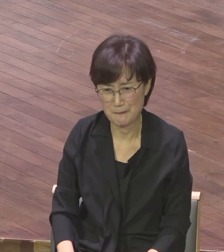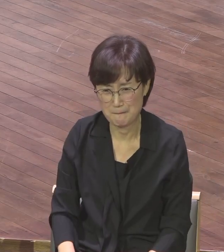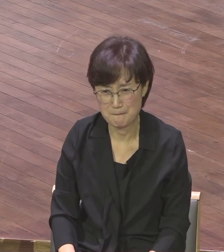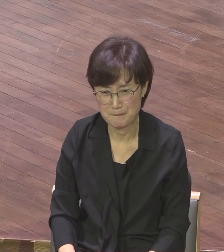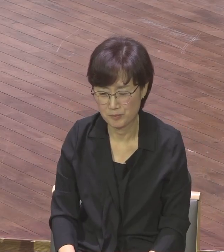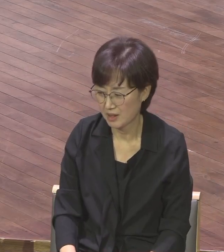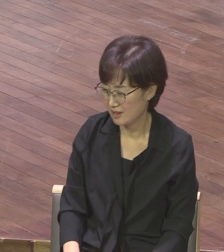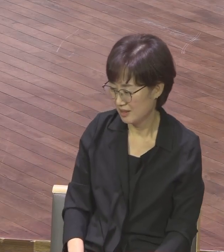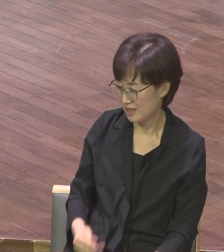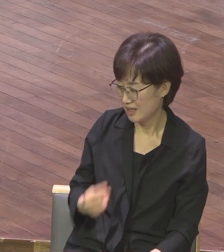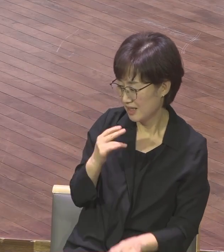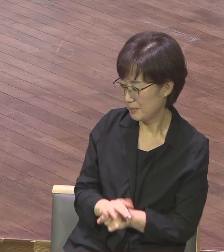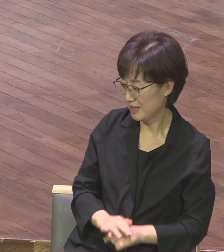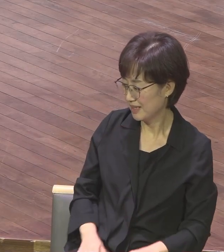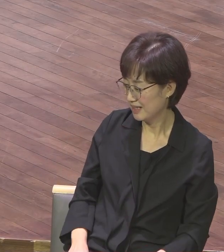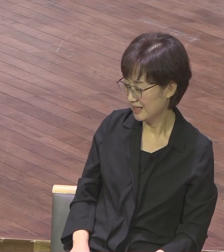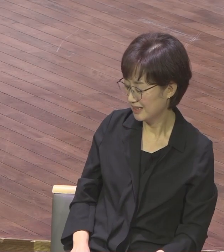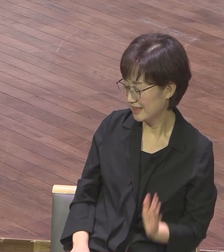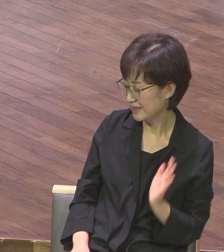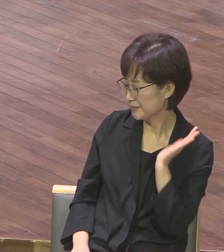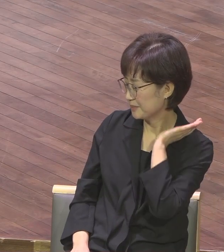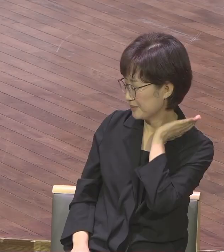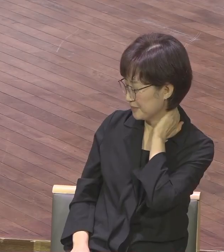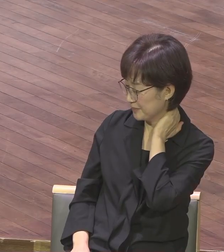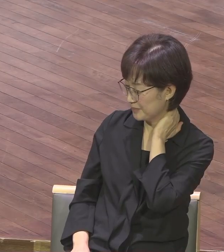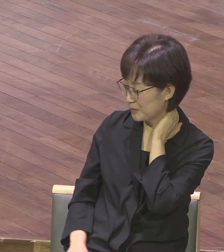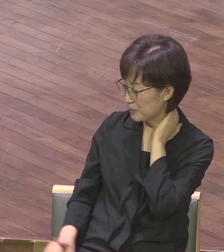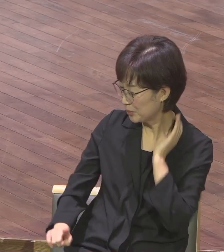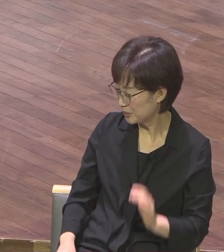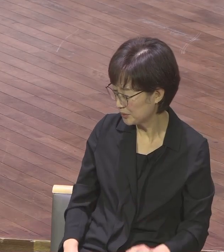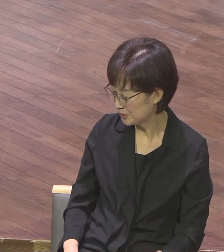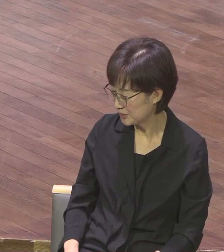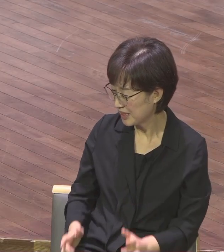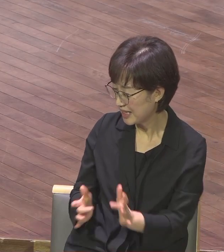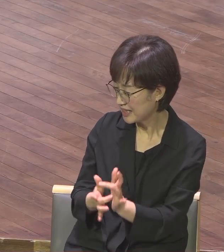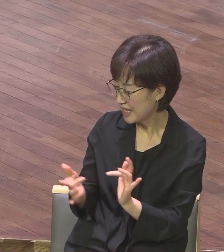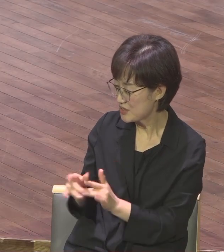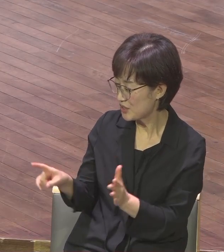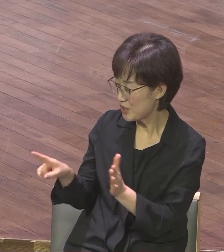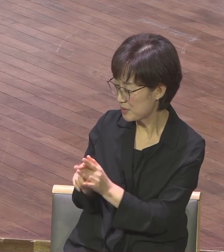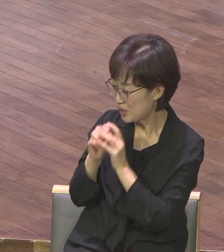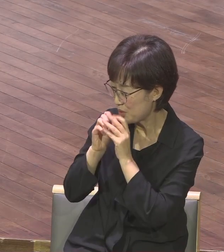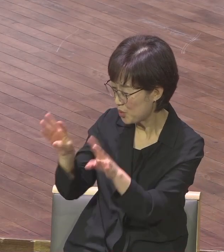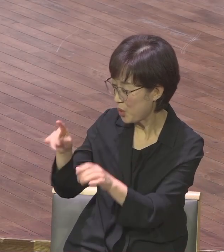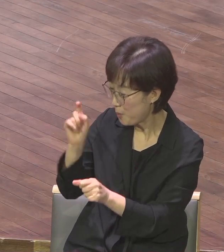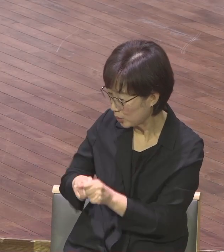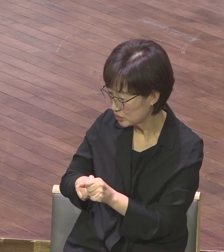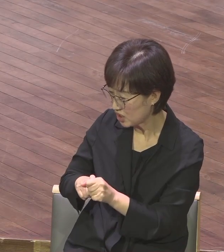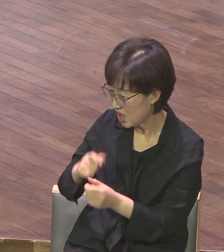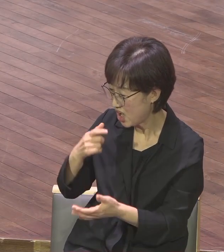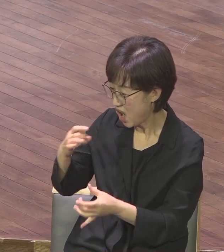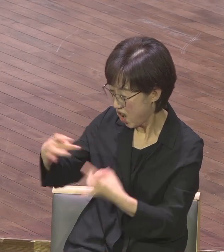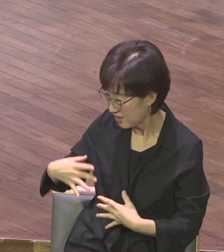화진민들은 어이가 없어가지고 아니 그럼 우리를 예수를 믿으라고 이렇게 속인 거요?